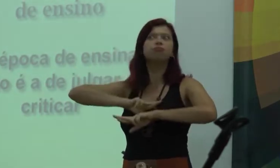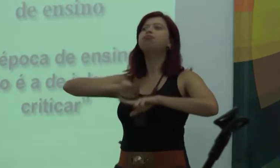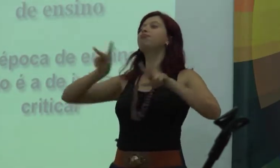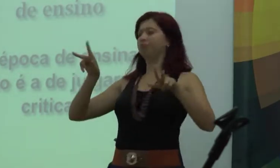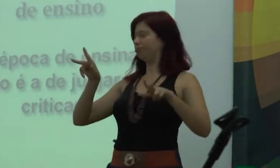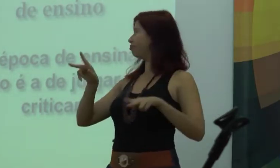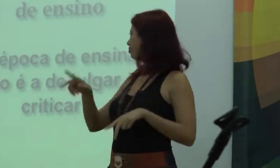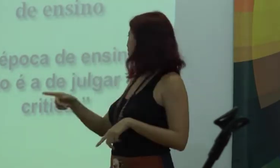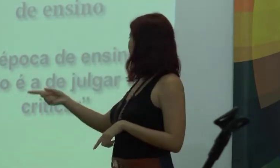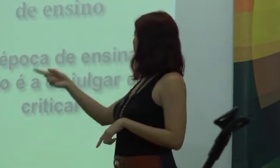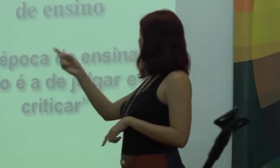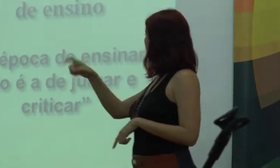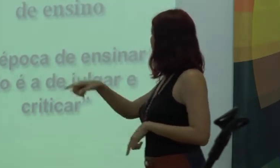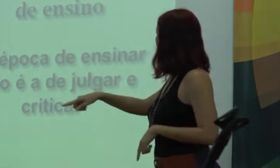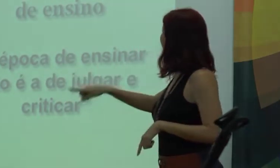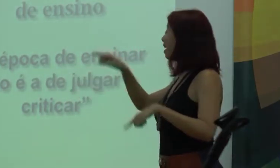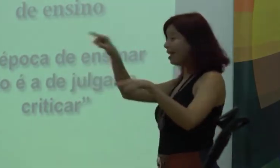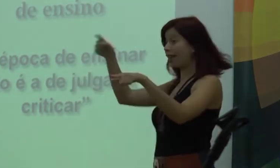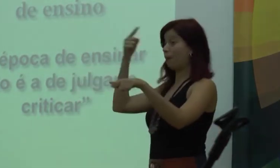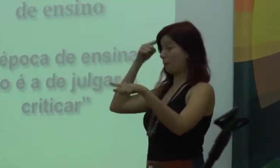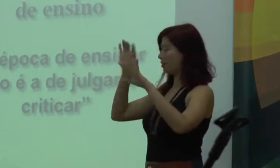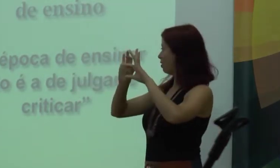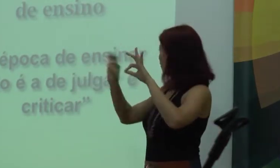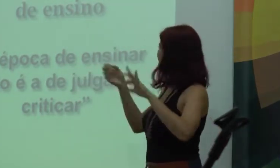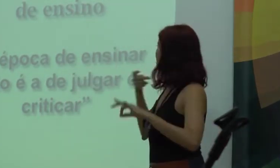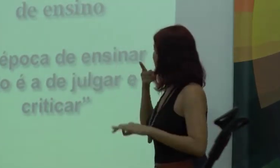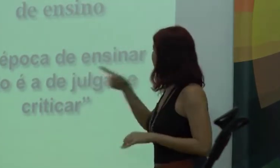tinha um método de ensino bem diferente.